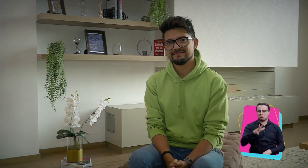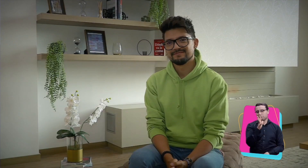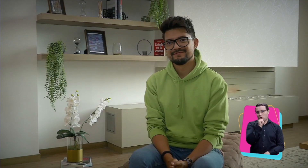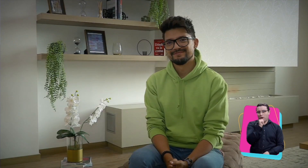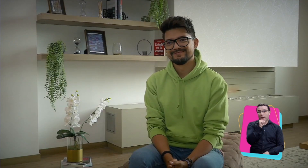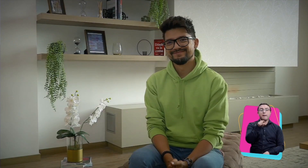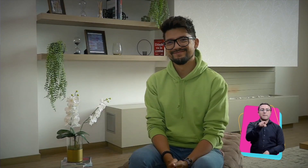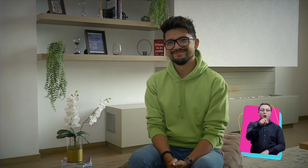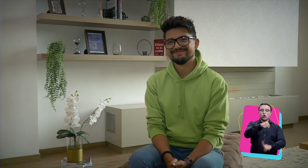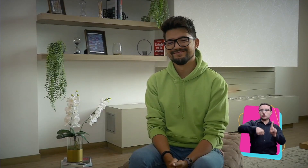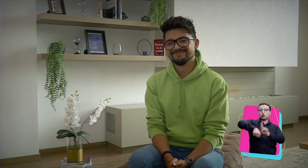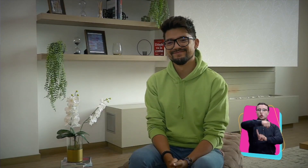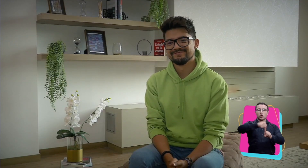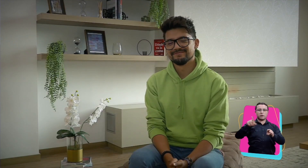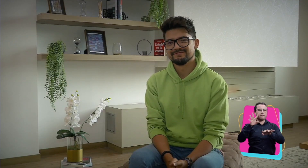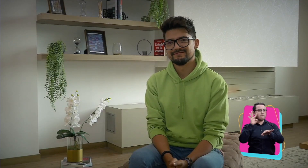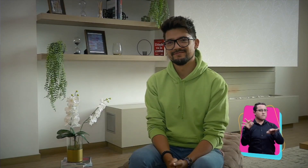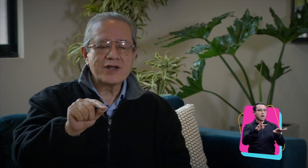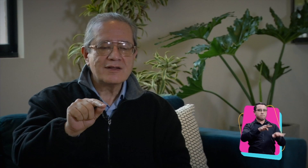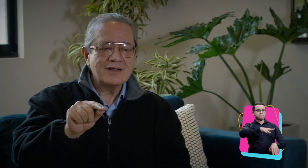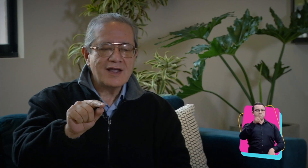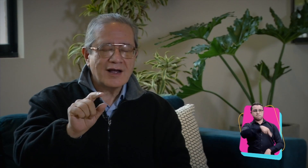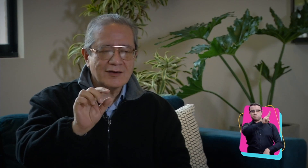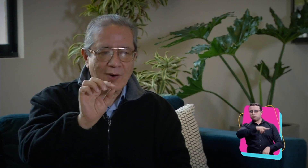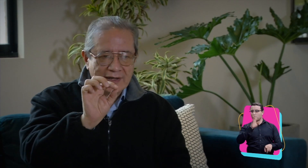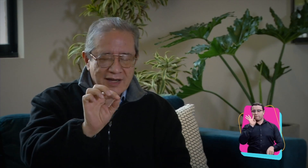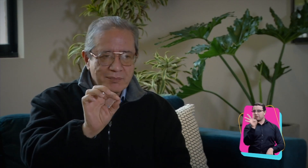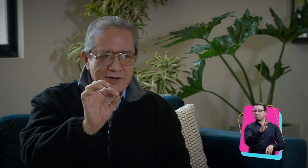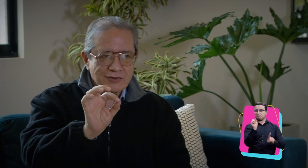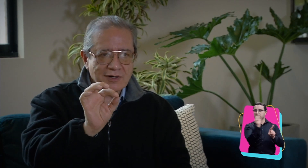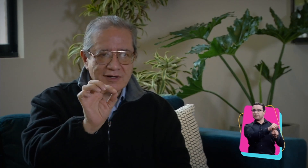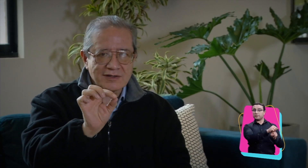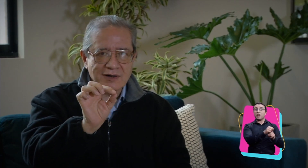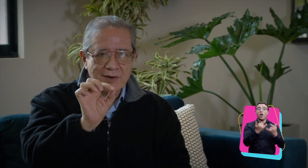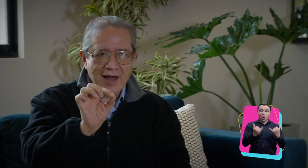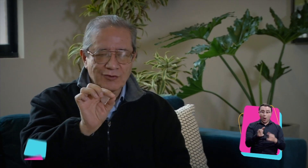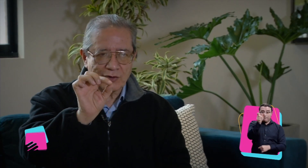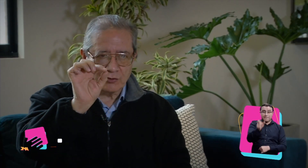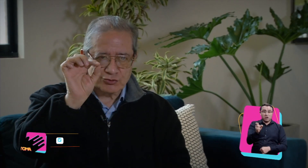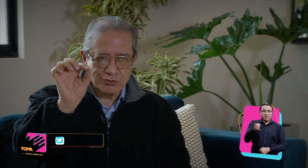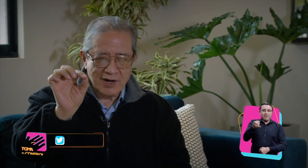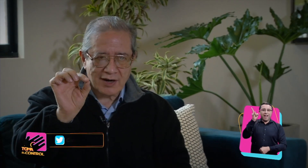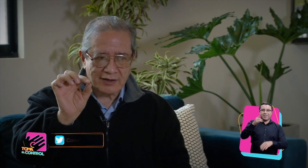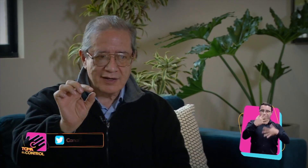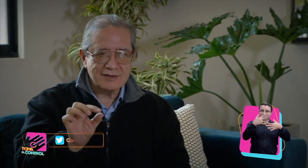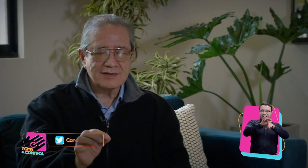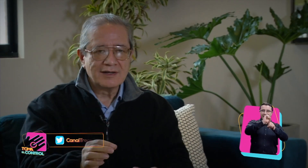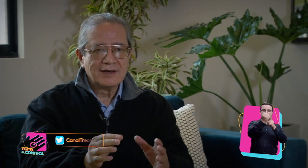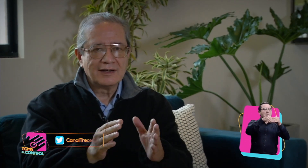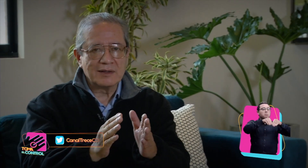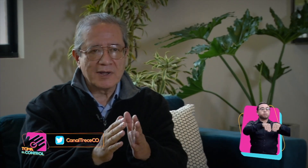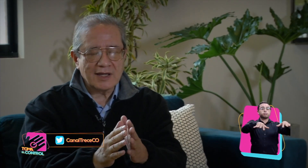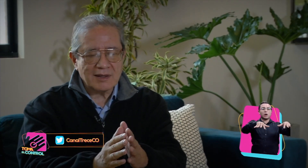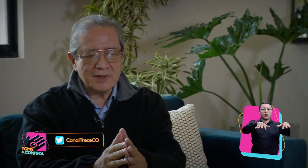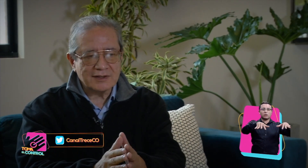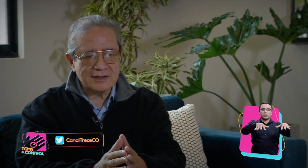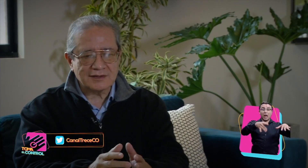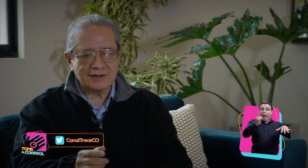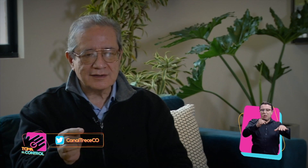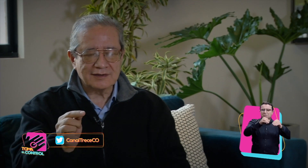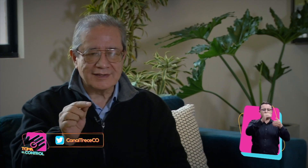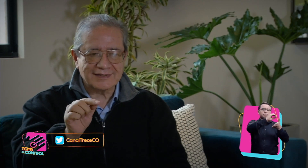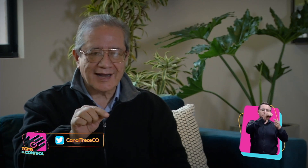la sociedad misma lo censura. Hoy en día cualquier persona que escribe algo y lo sube a las redes,